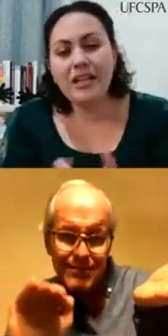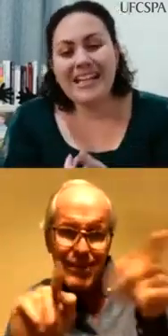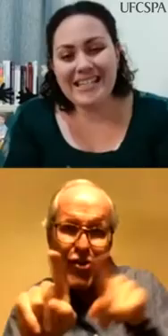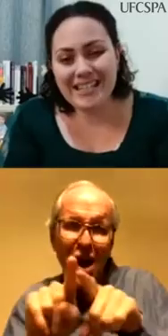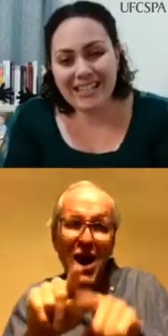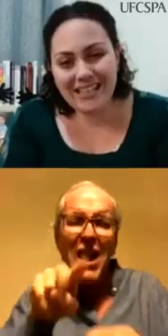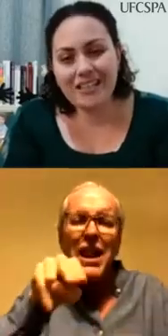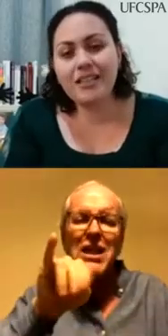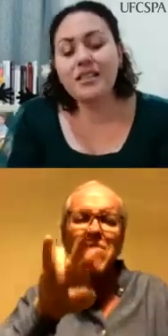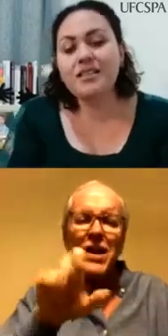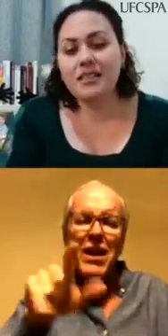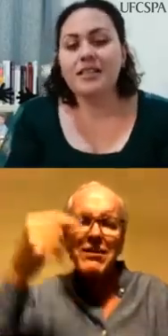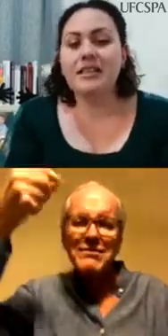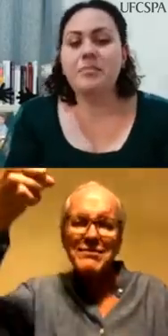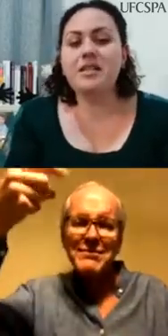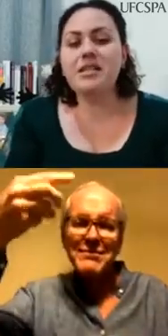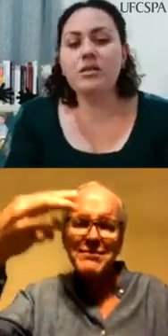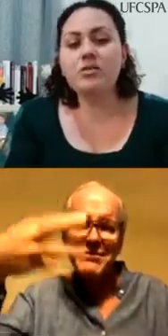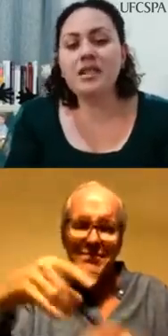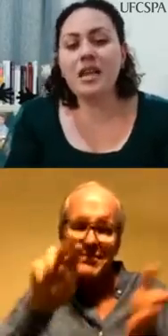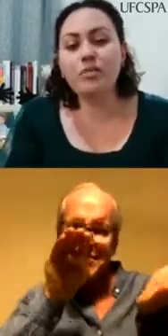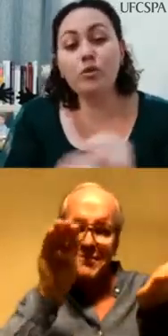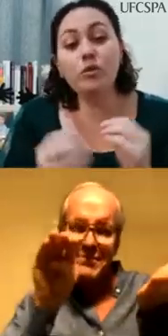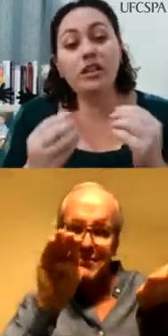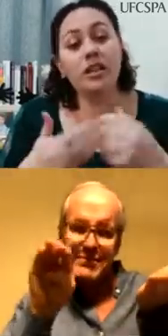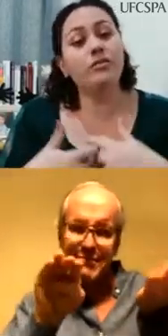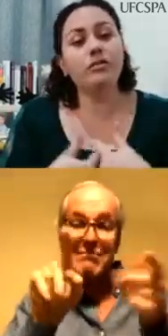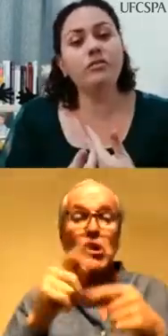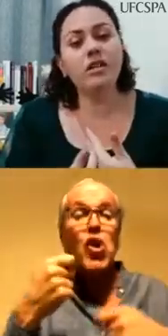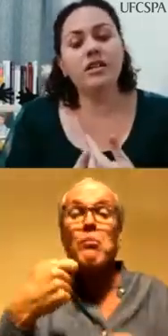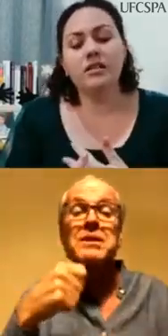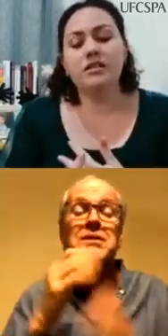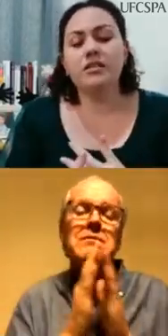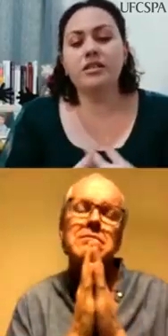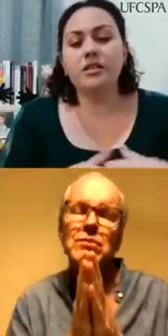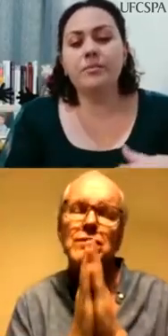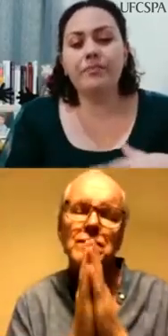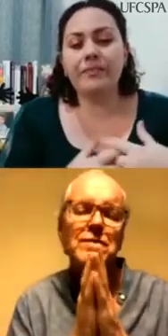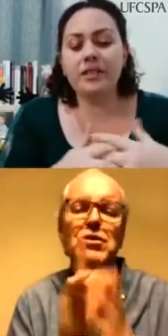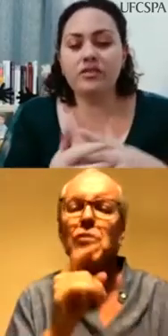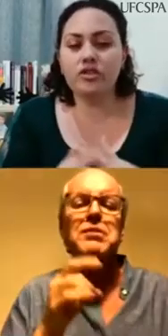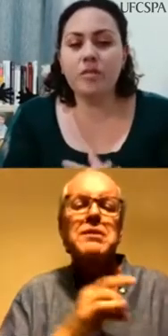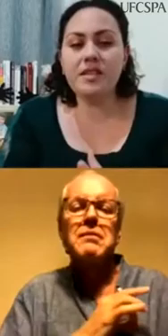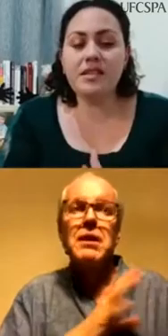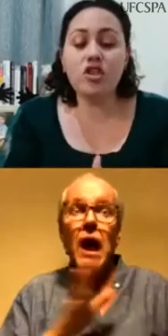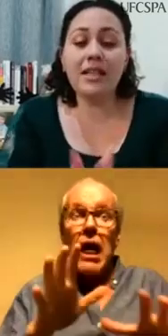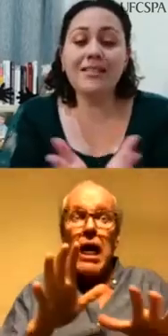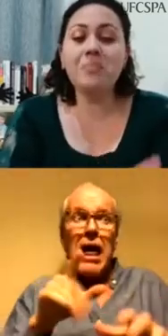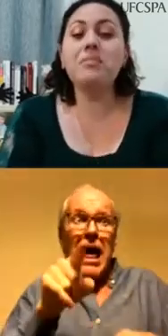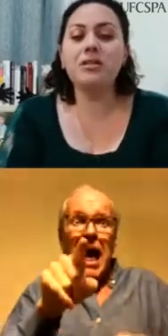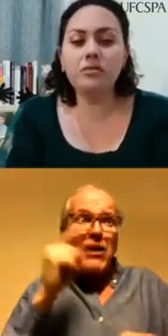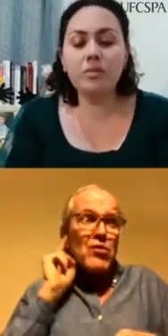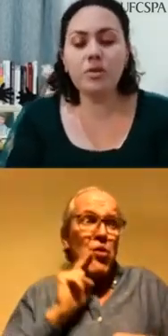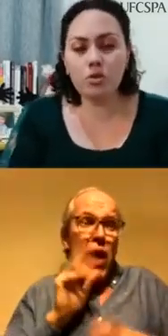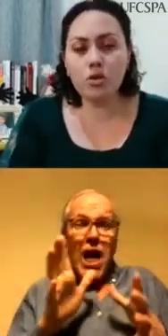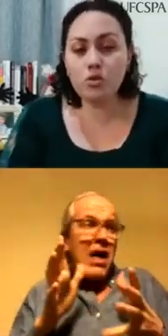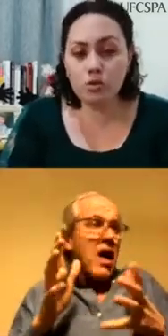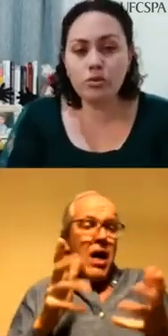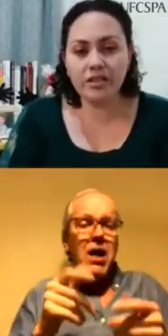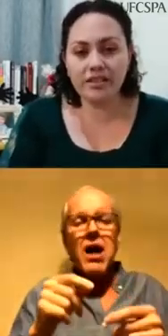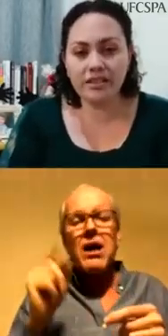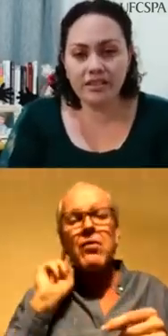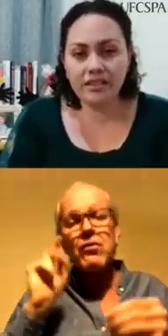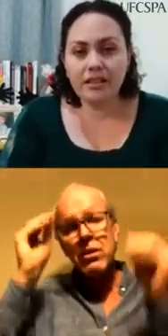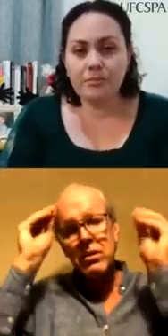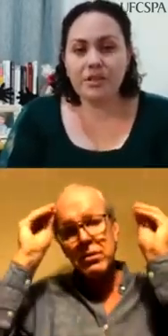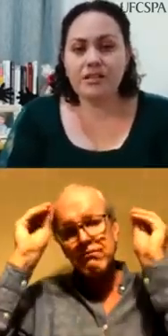comunicação escrita, né? Pensando sempre no nível, digamos assim, de letramento da pessoa